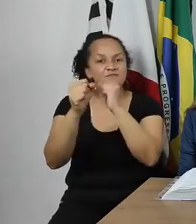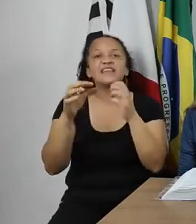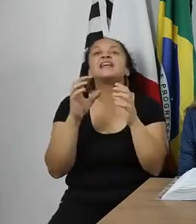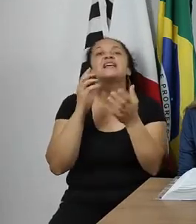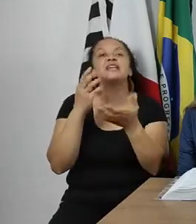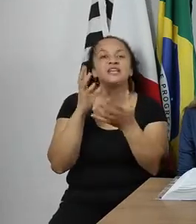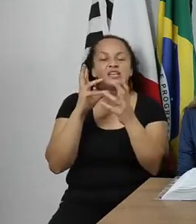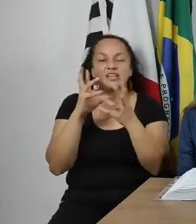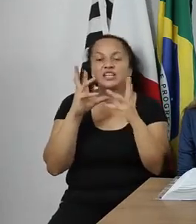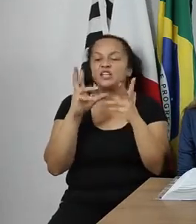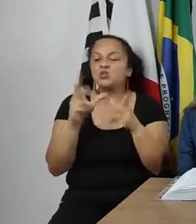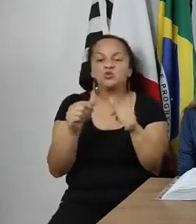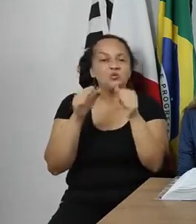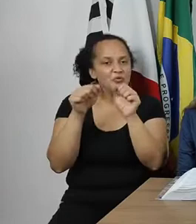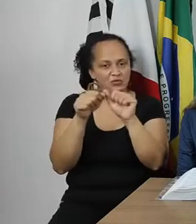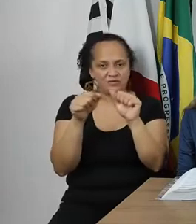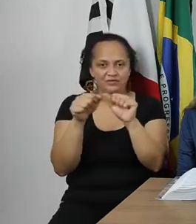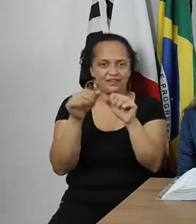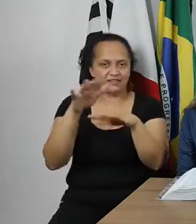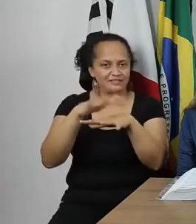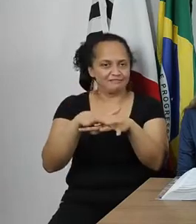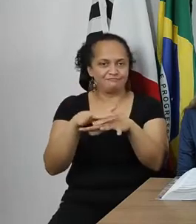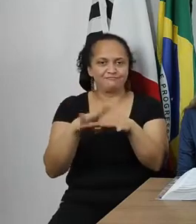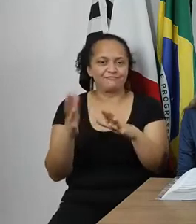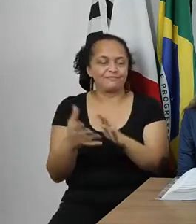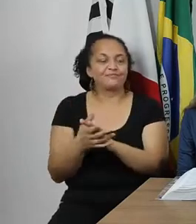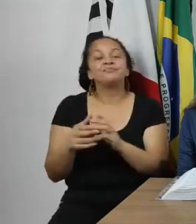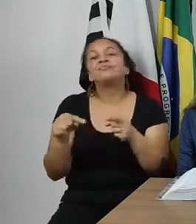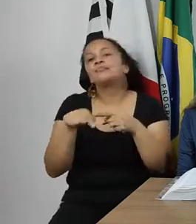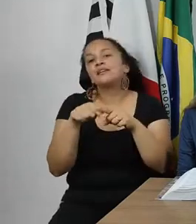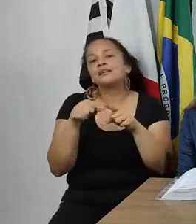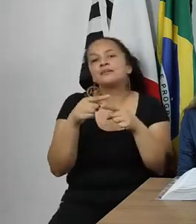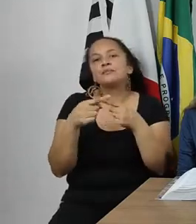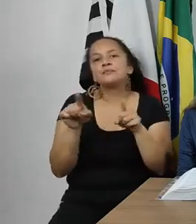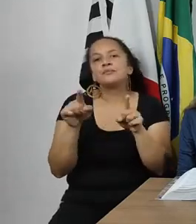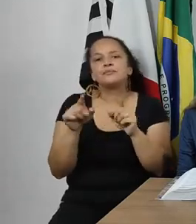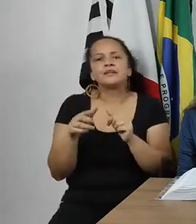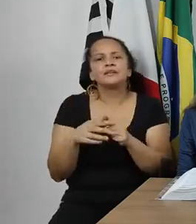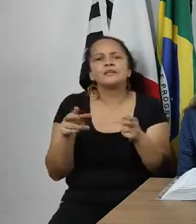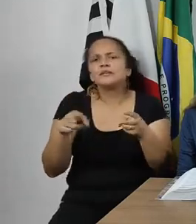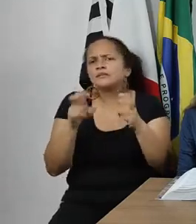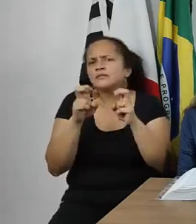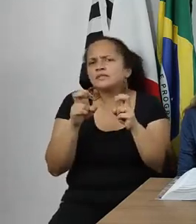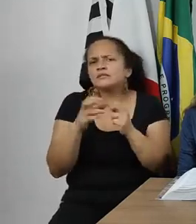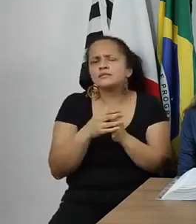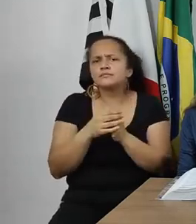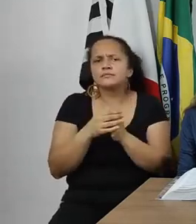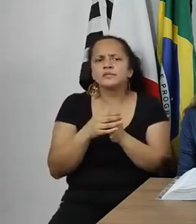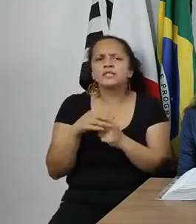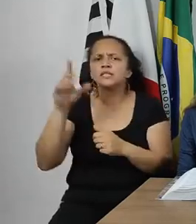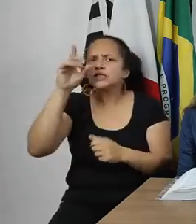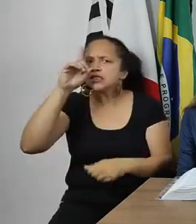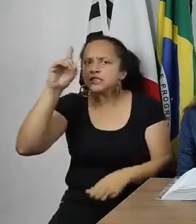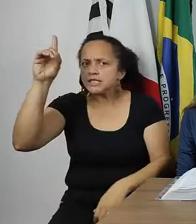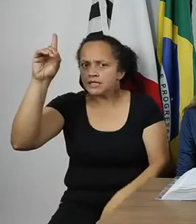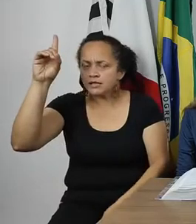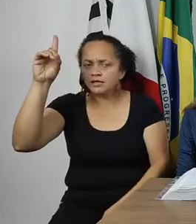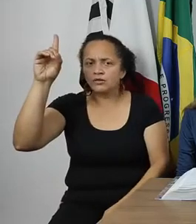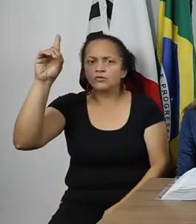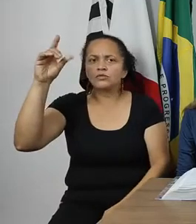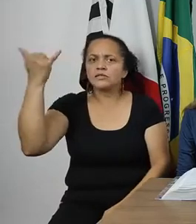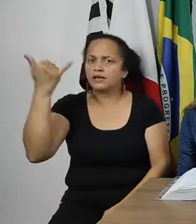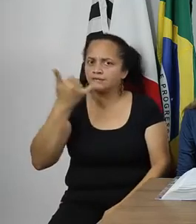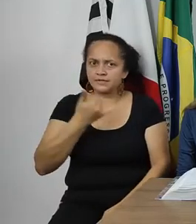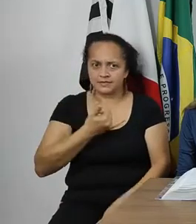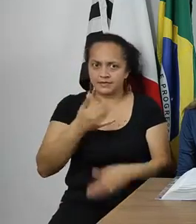coisas. Só que a gente percebe uma coisa: até o momento Deus não falou muita coisa. Só que a